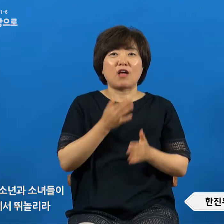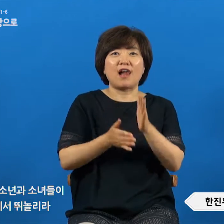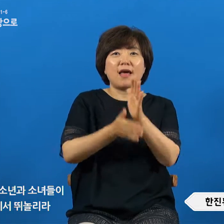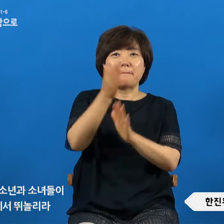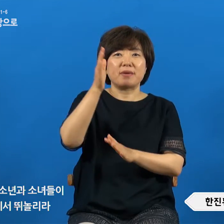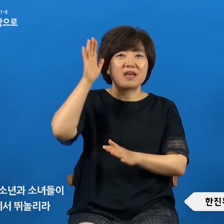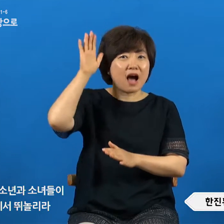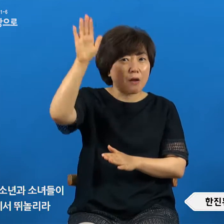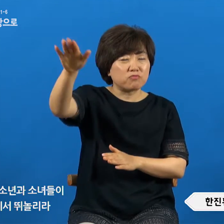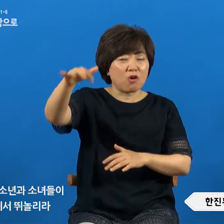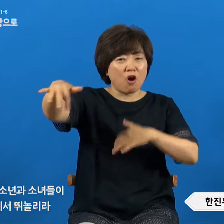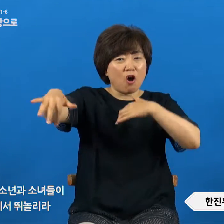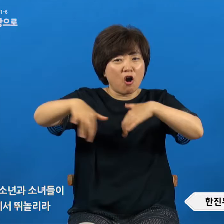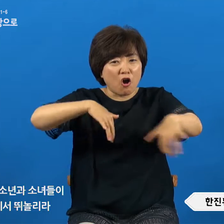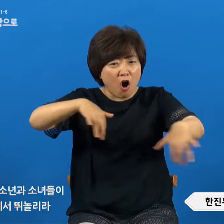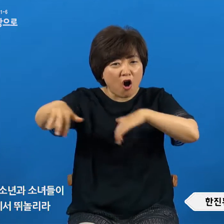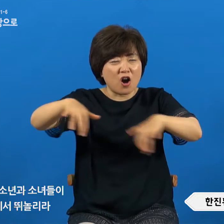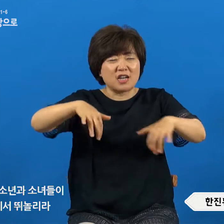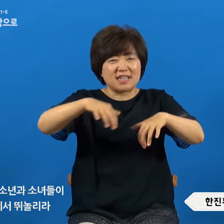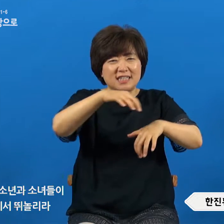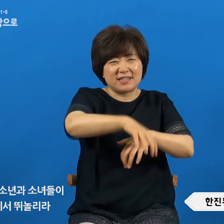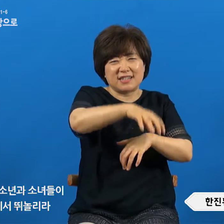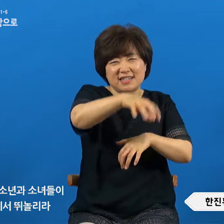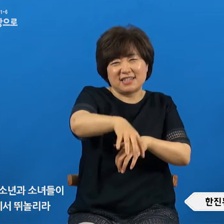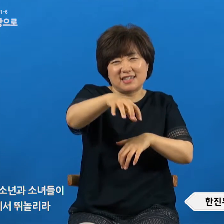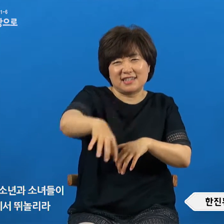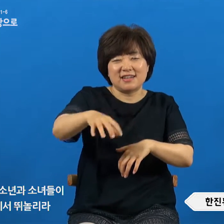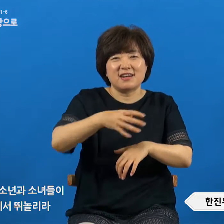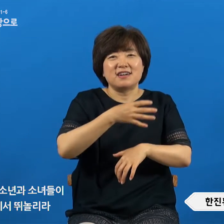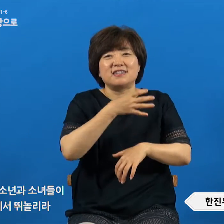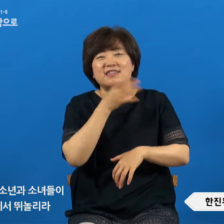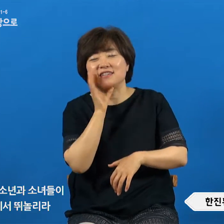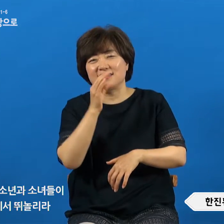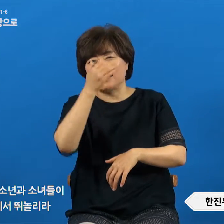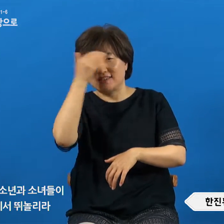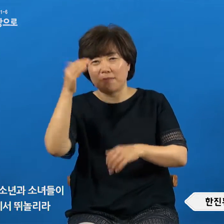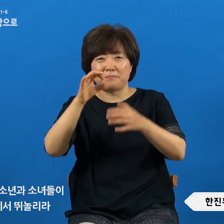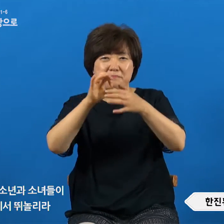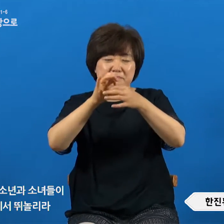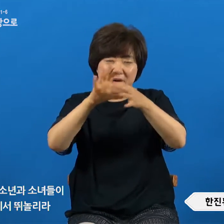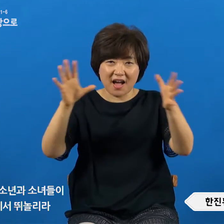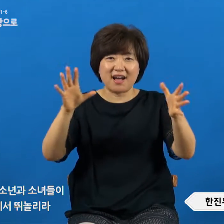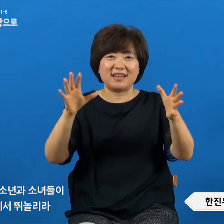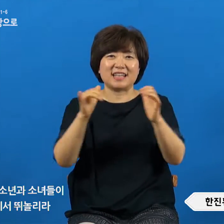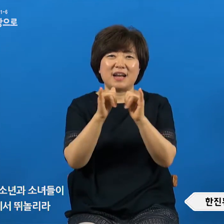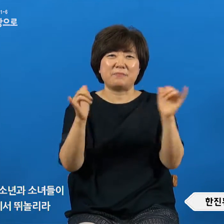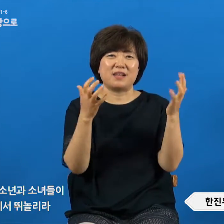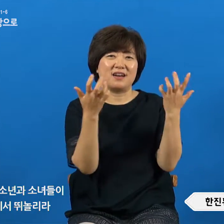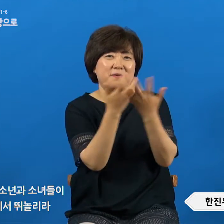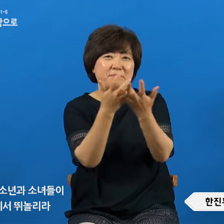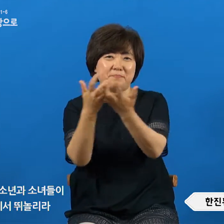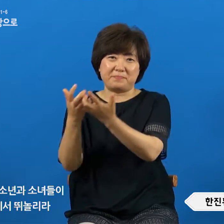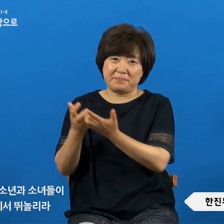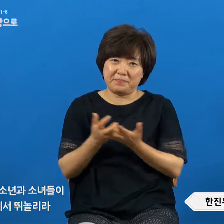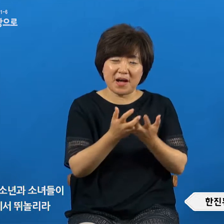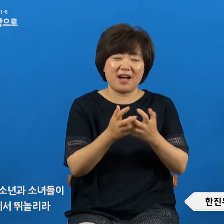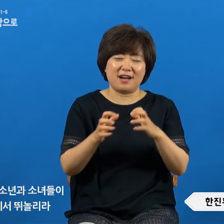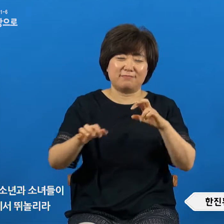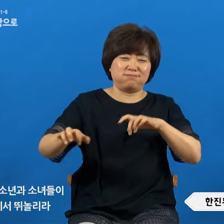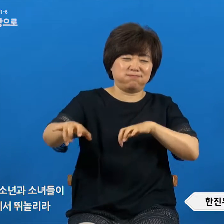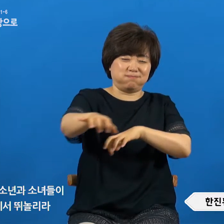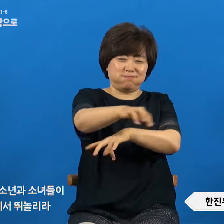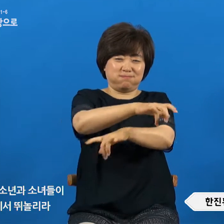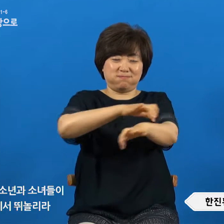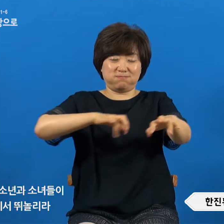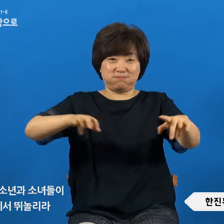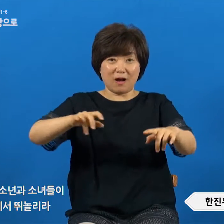예루살렘이 장차 거리마다 골목마다 늙은이든 젊은이든 할 것 없이 사람들로 북적대는 그런